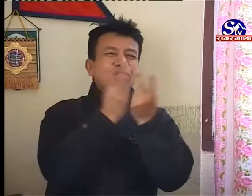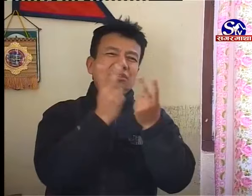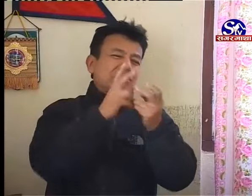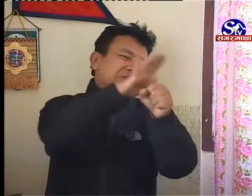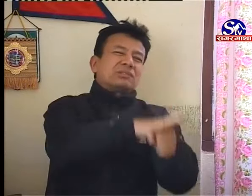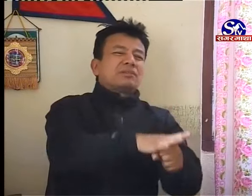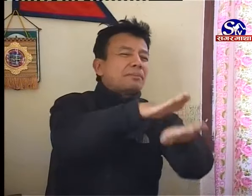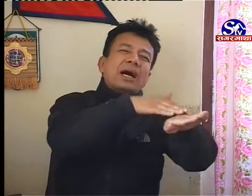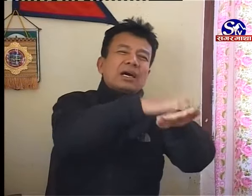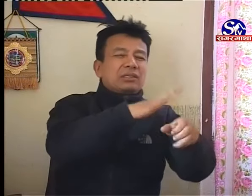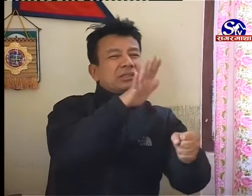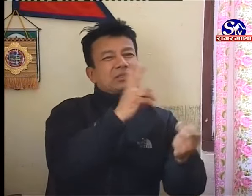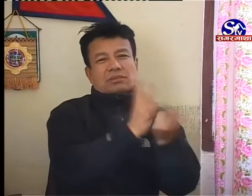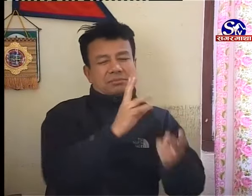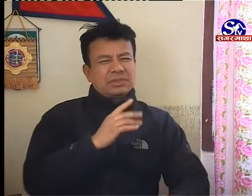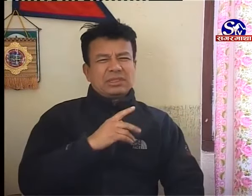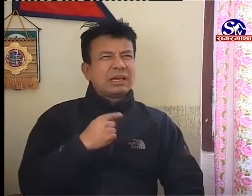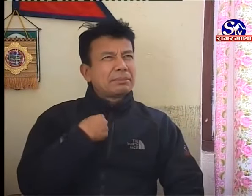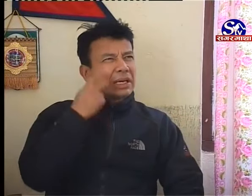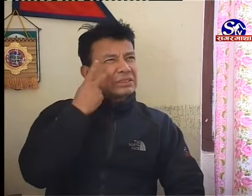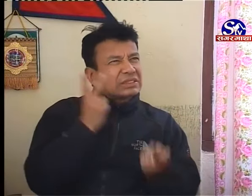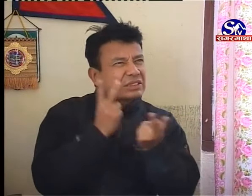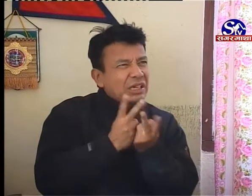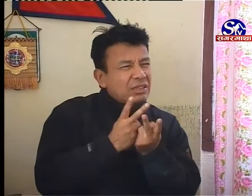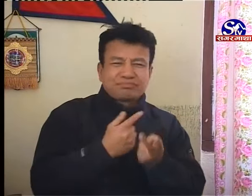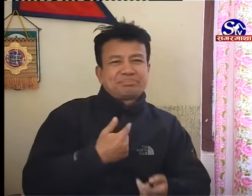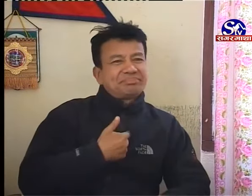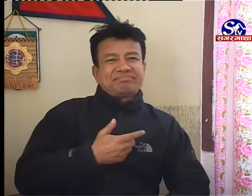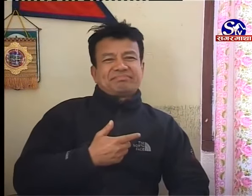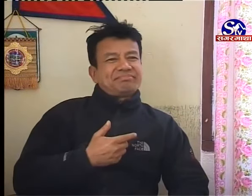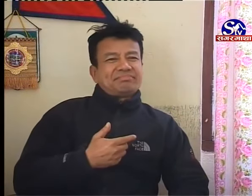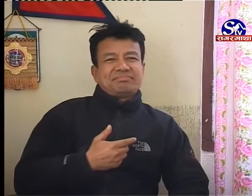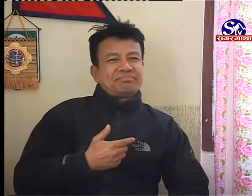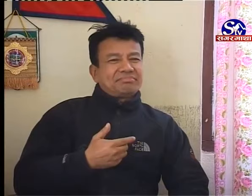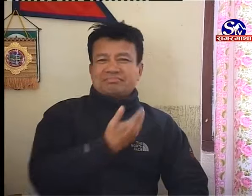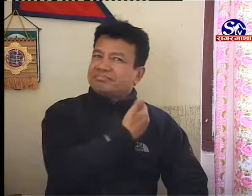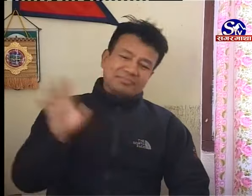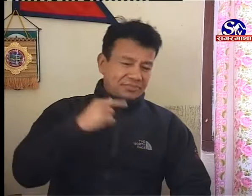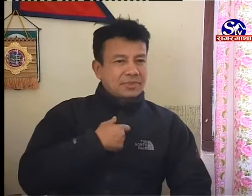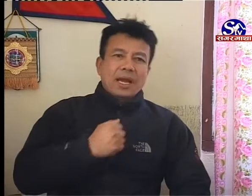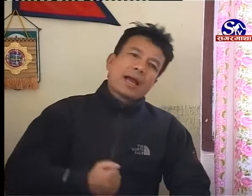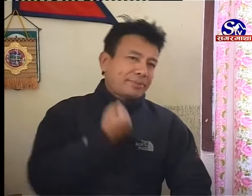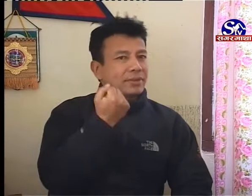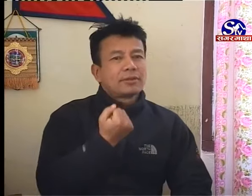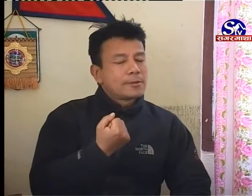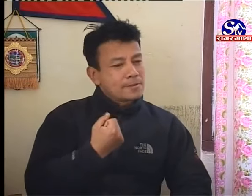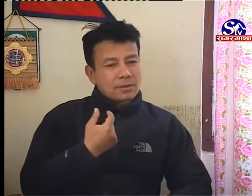सुन्ने समाजले हामीलाई हेप्या जस्तै माया मात्रै दिन्छन्, हामीलाई सपोर्ट चाहिँ गरेका छैन, त्यति प्रेरणा चाहिँ दिए छैन। हामी